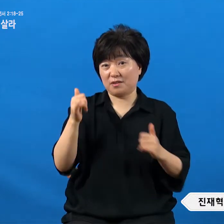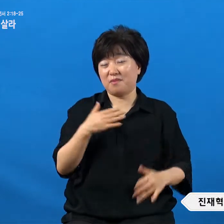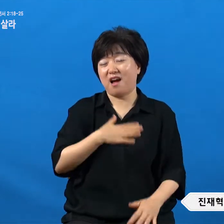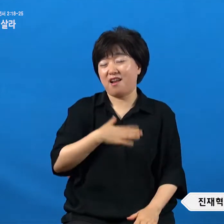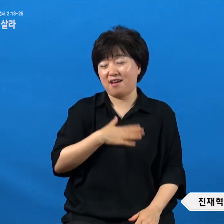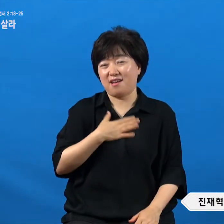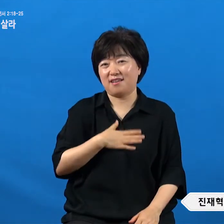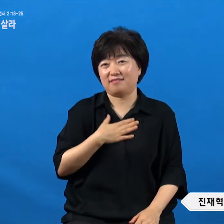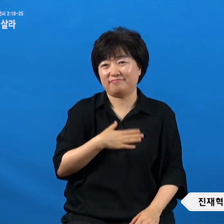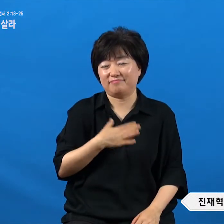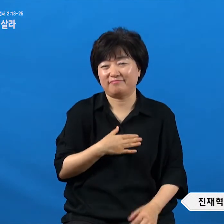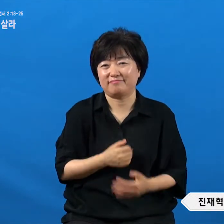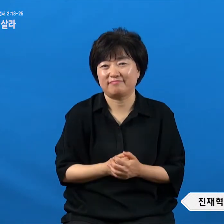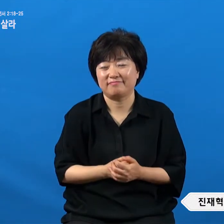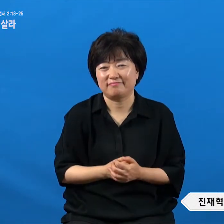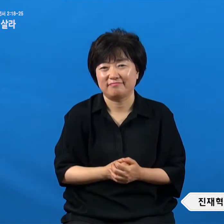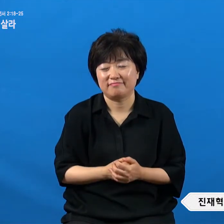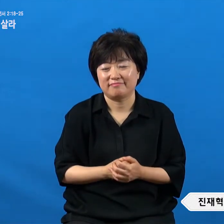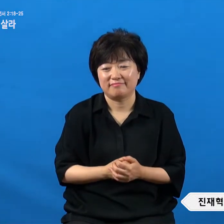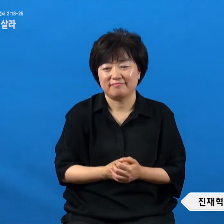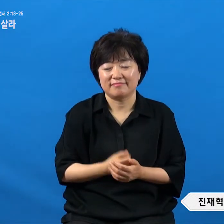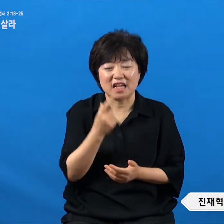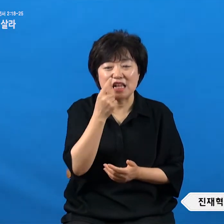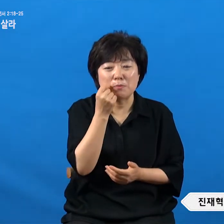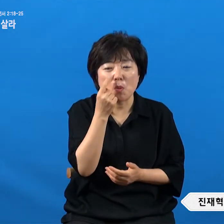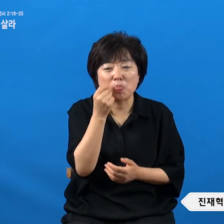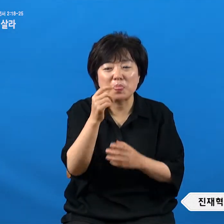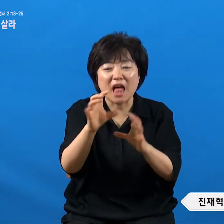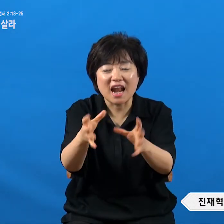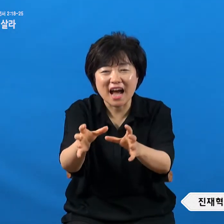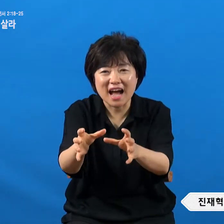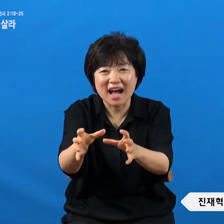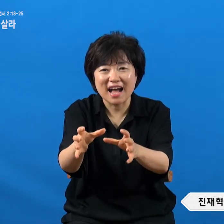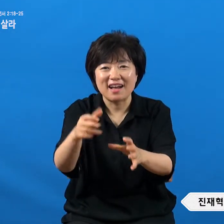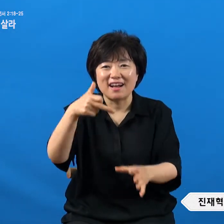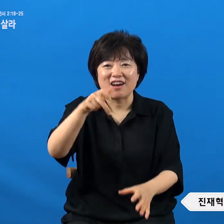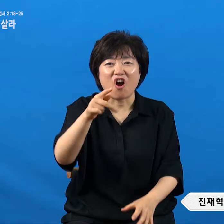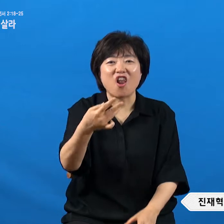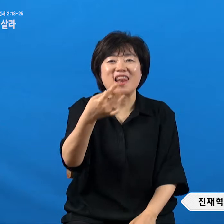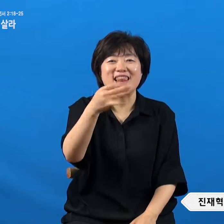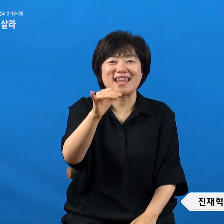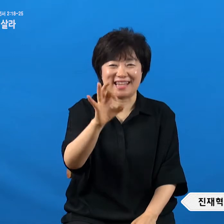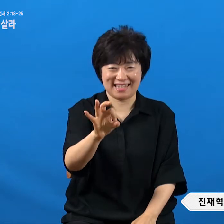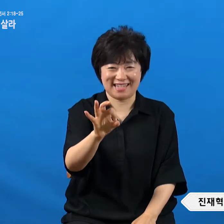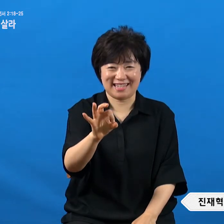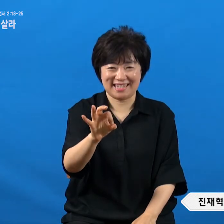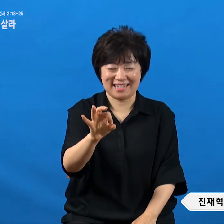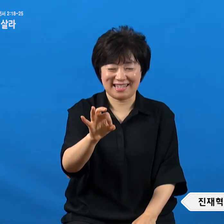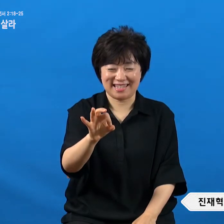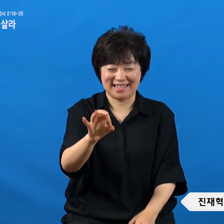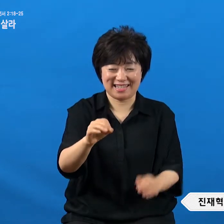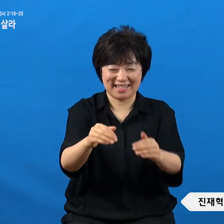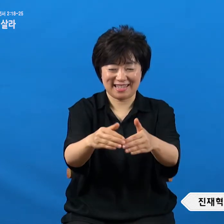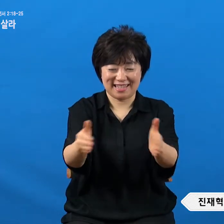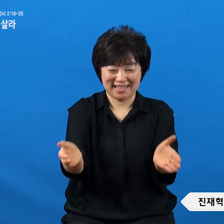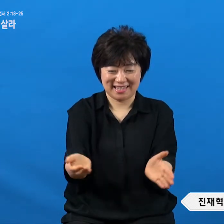기억합니다. 감사하게도 일본과의 컬링에서 저희가 그래도 이겼기에